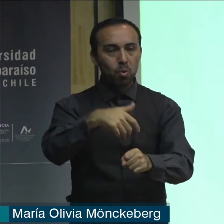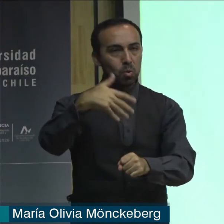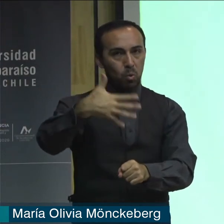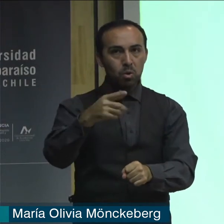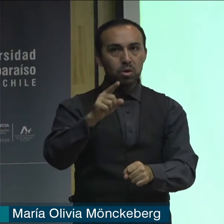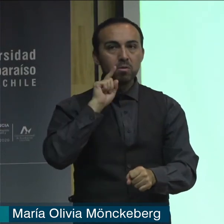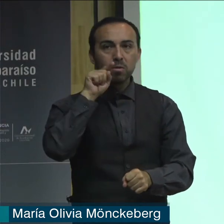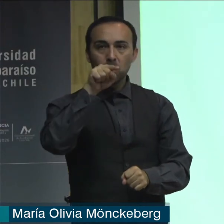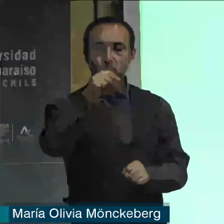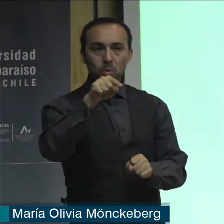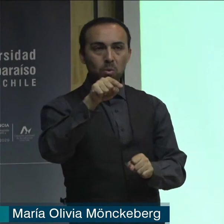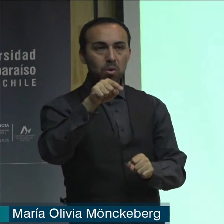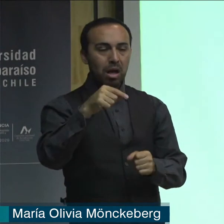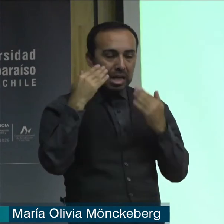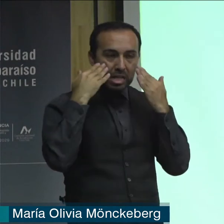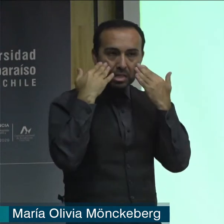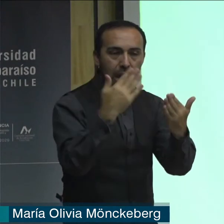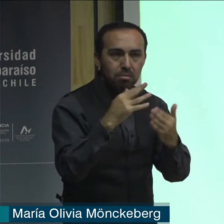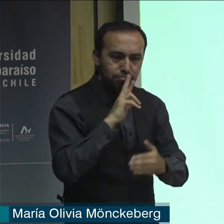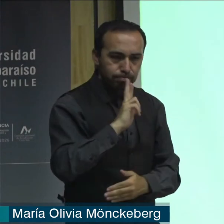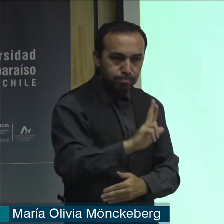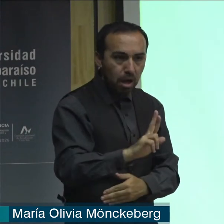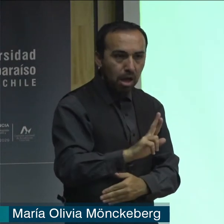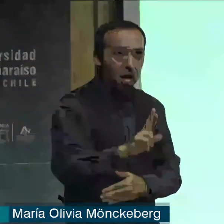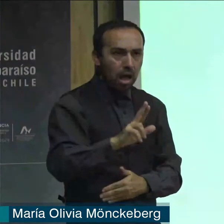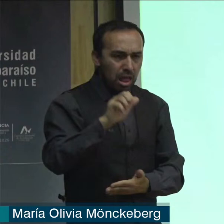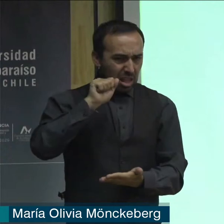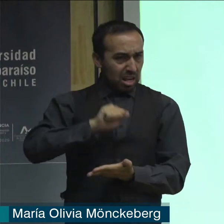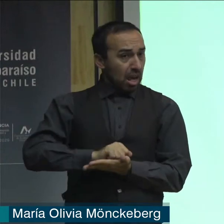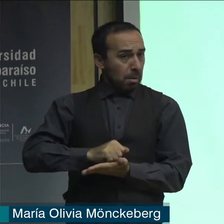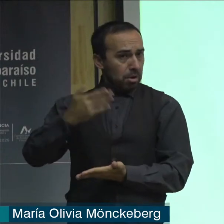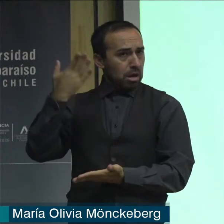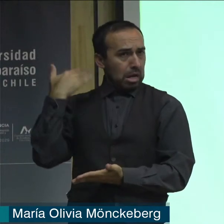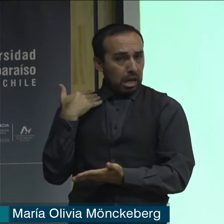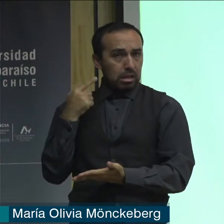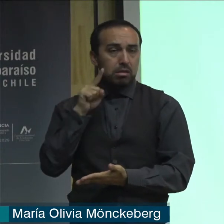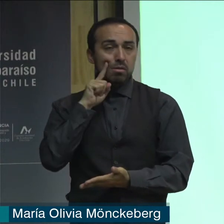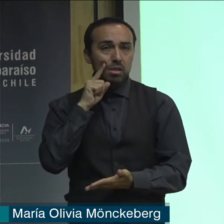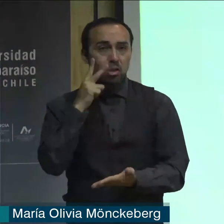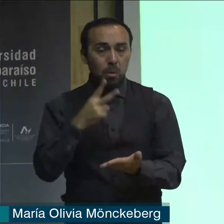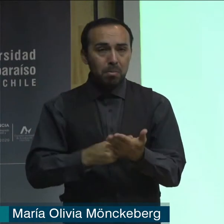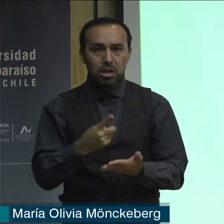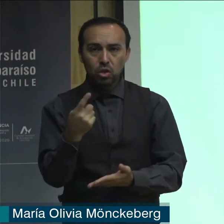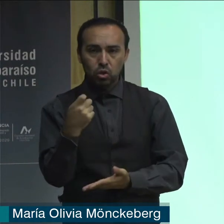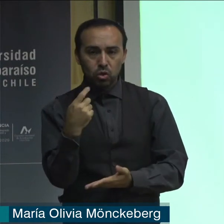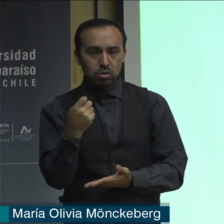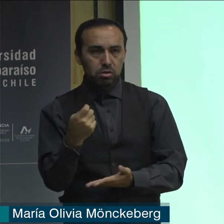a estas demandas que habían quedado planteadas desde 2011